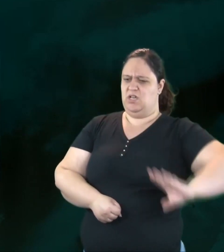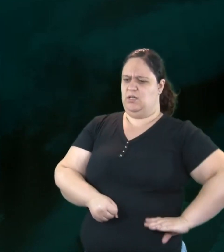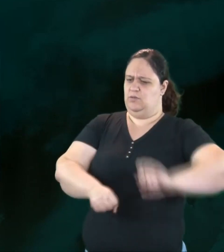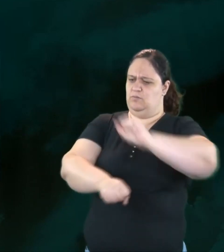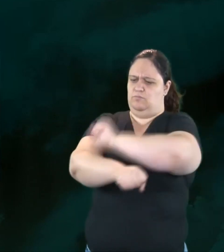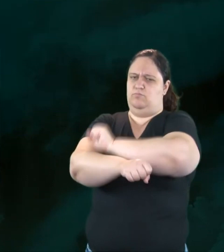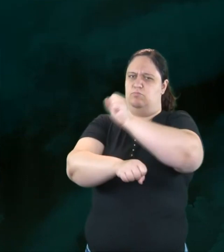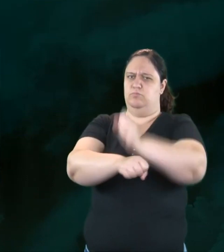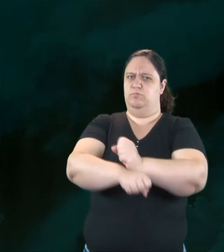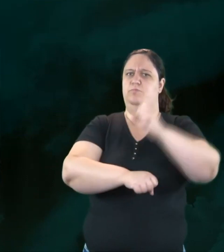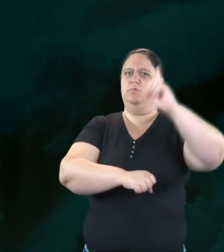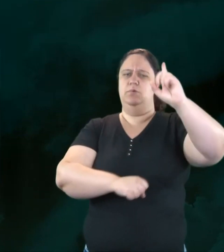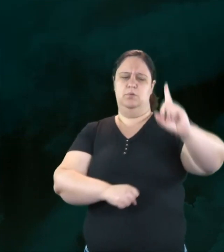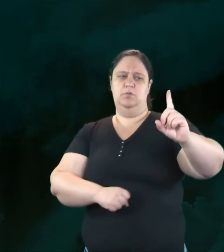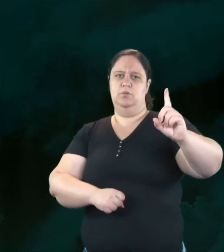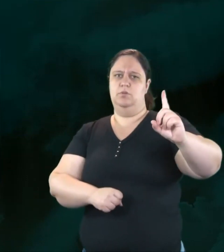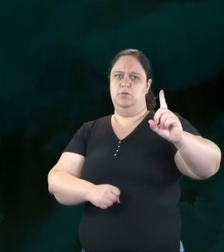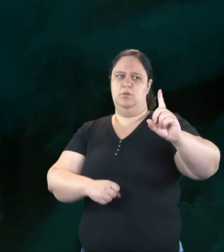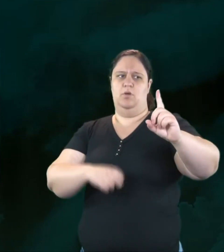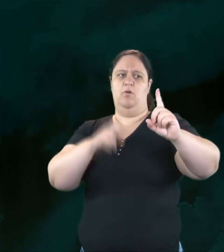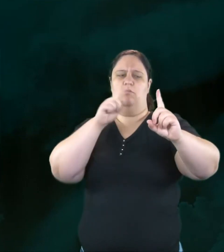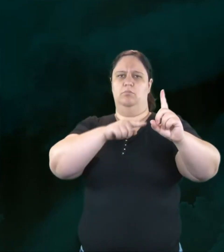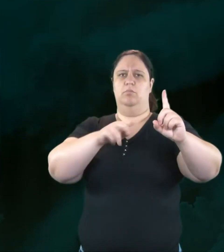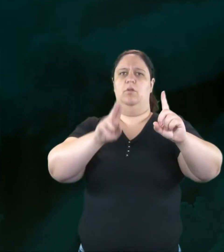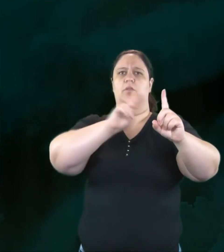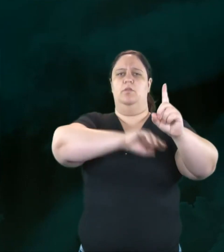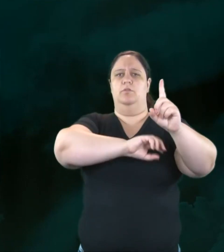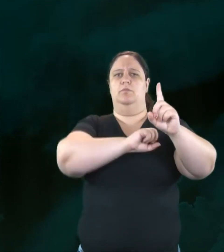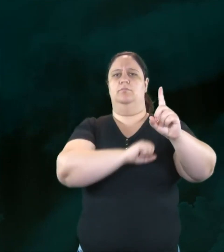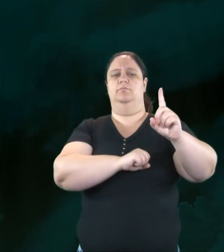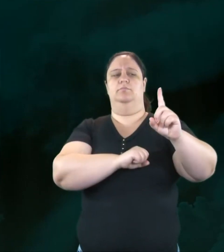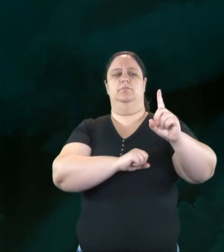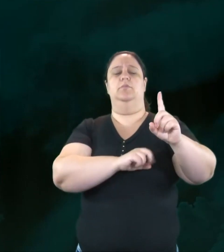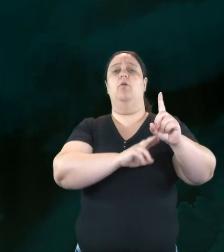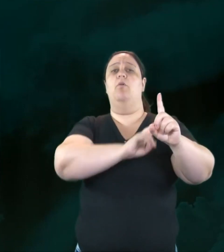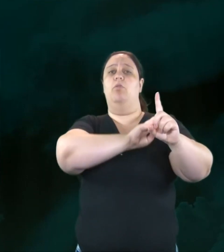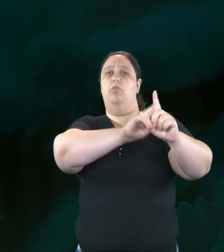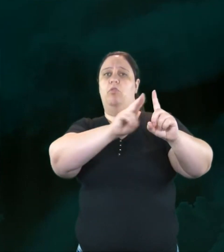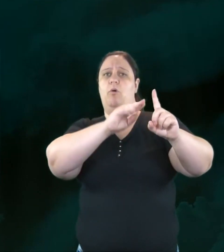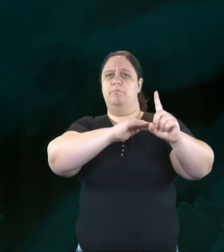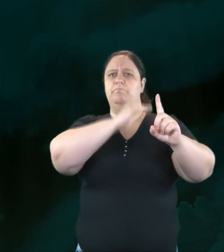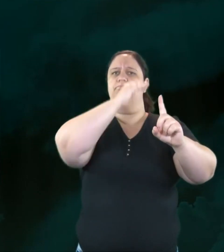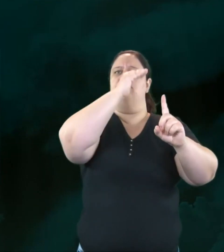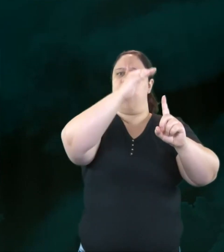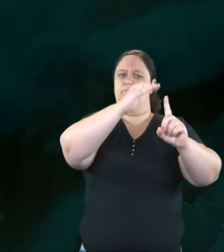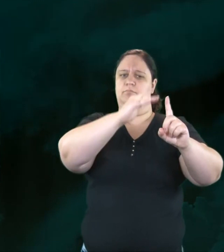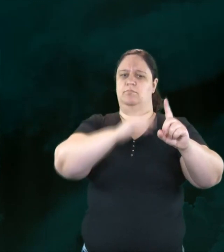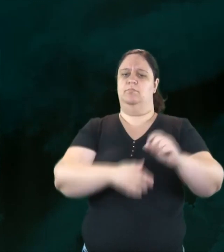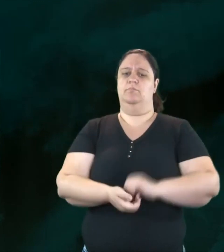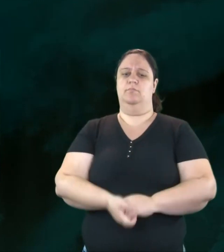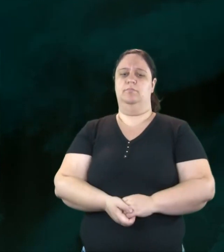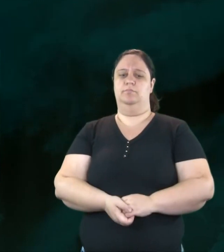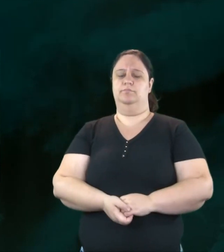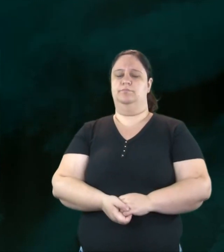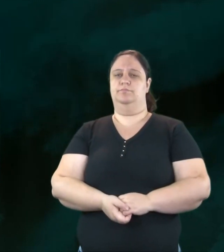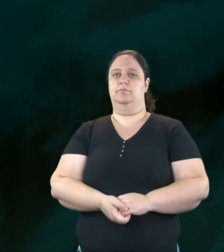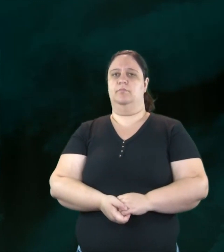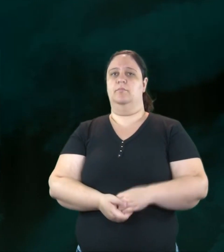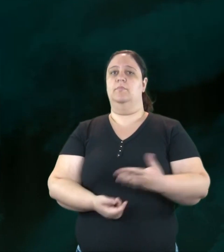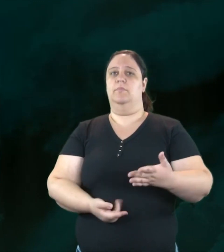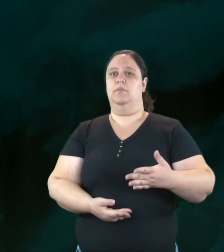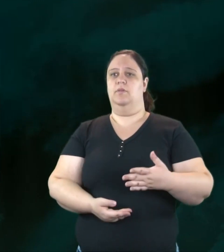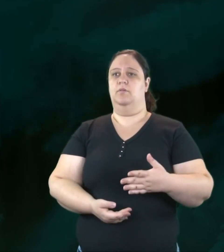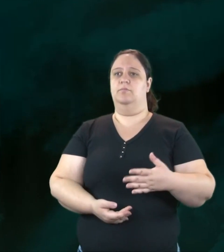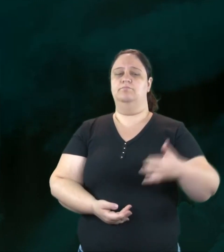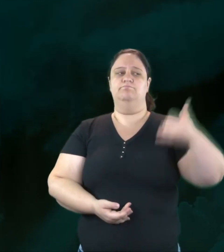e proclamarei, monte Sião, né? E proclamarei o decreto do Senhor. Ele me disse, tu